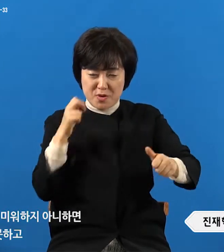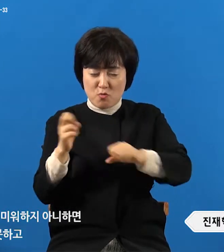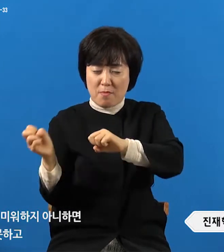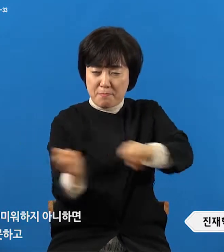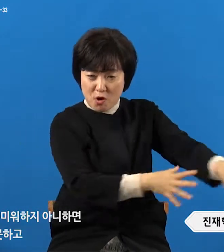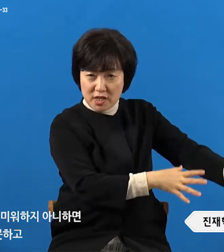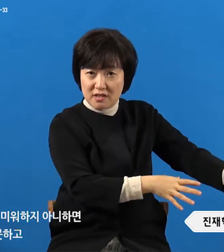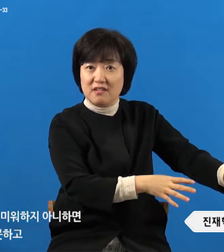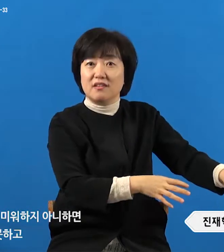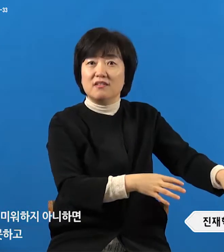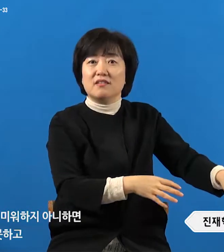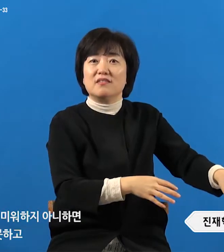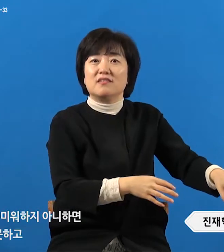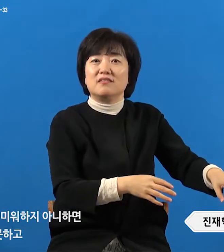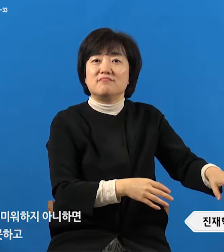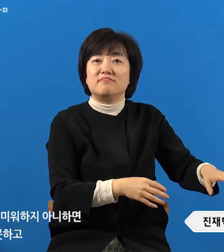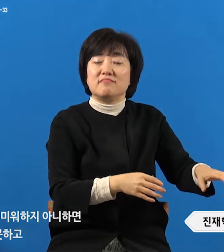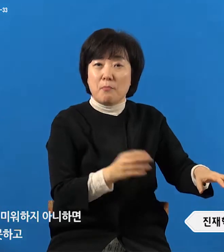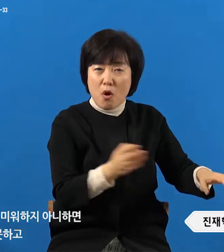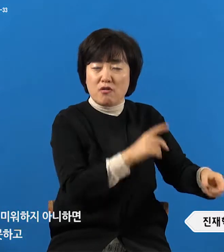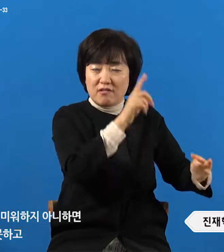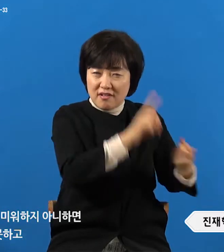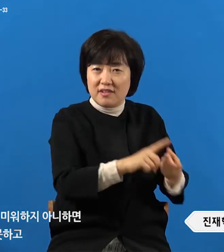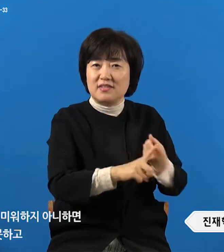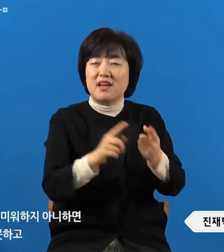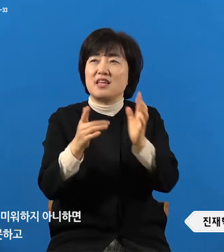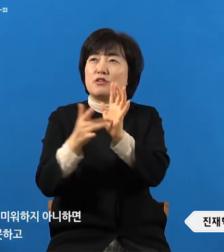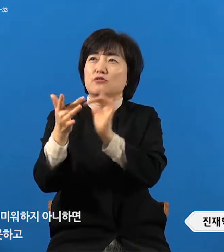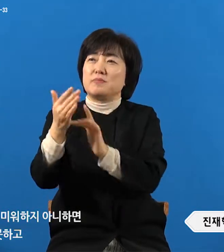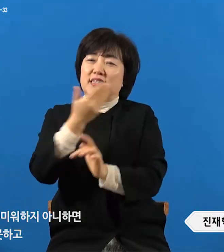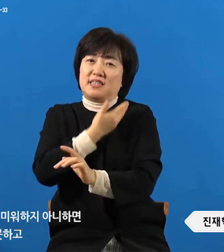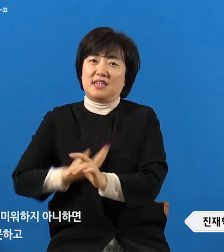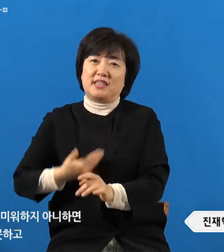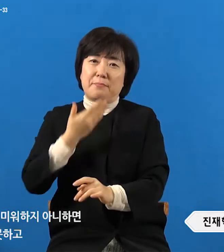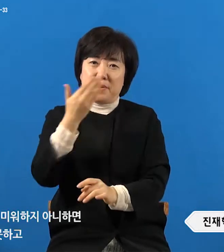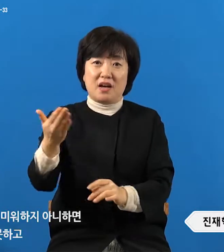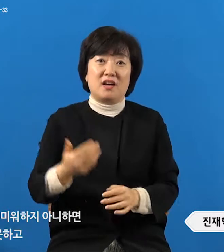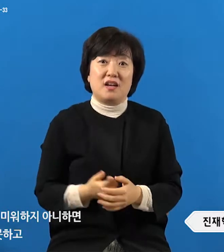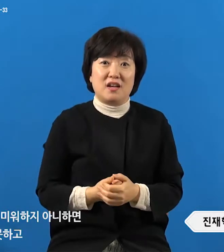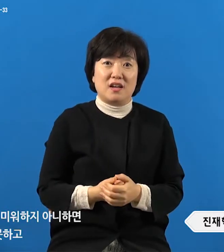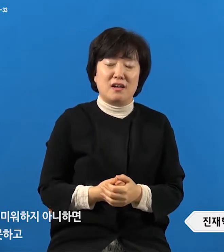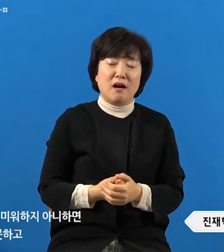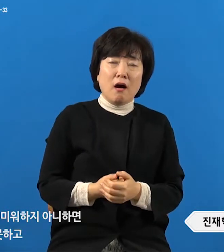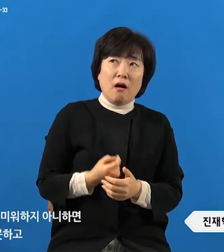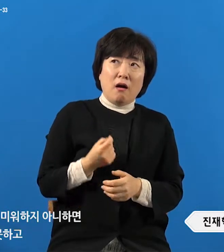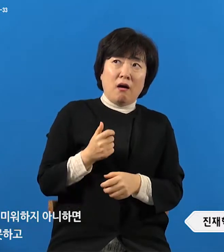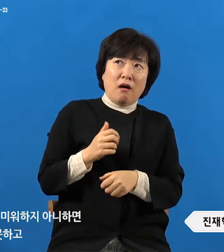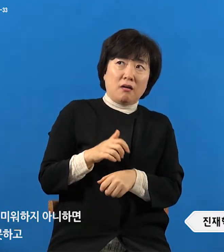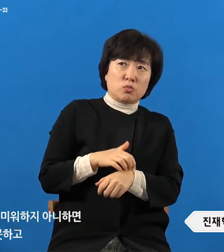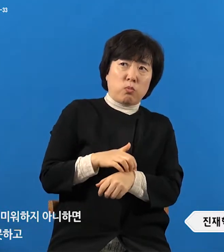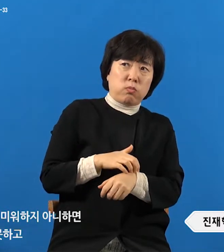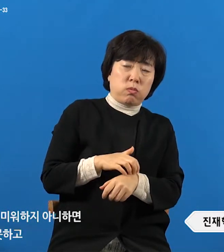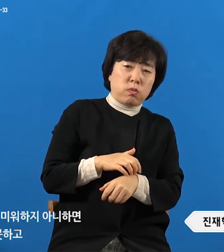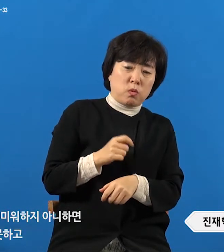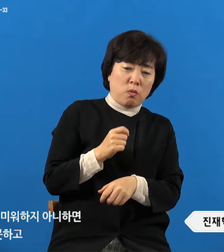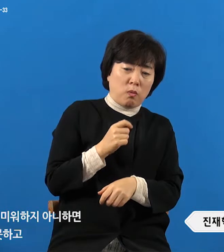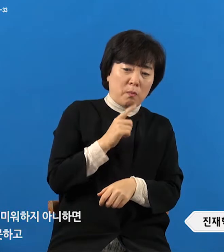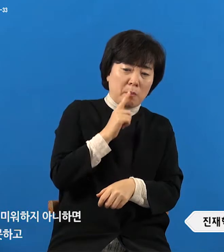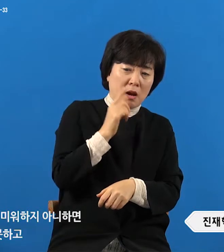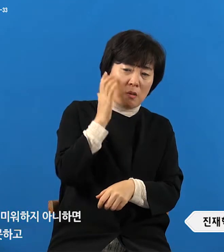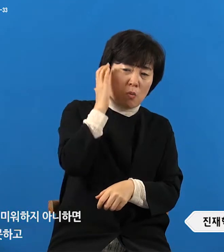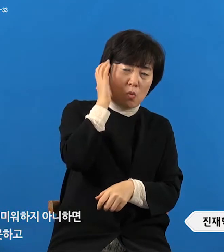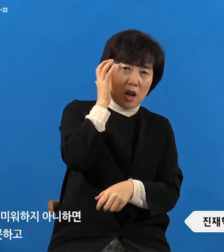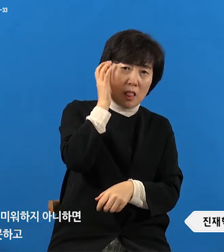내 제자가 되지 못하고. 우리는 이 말씀을 보면서 무척 불편함을 느낍니다. 왜냐하면